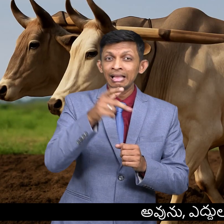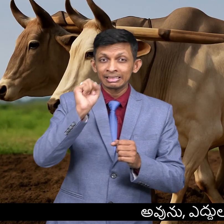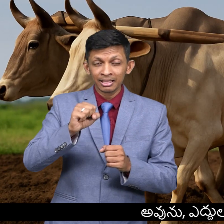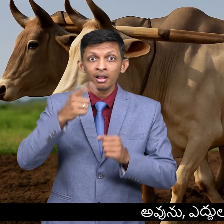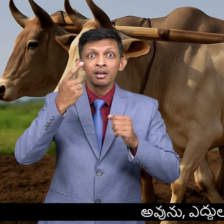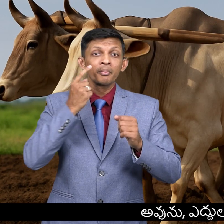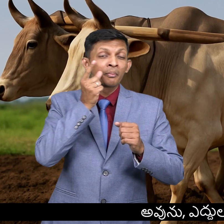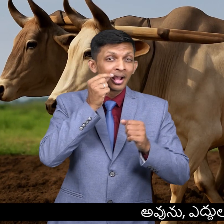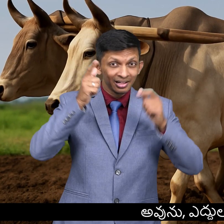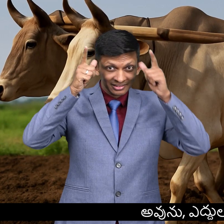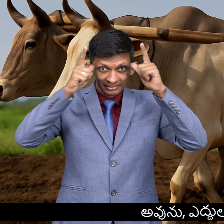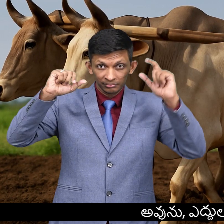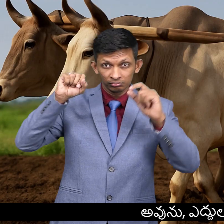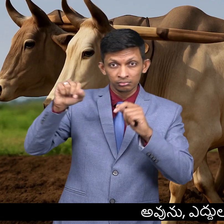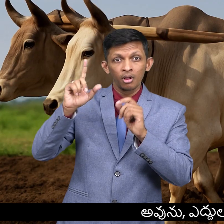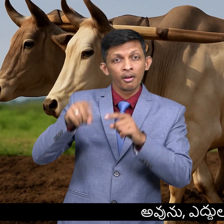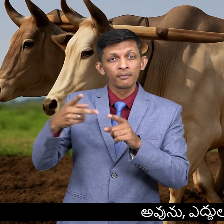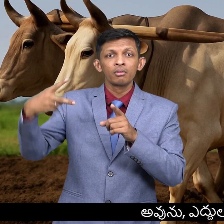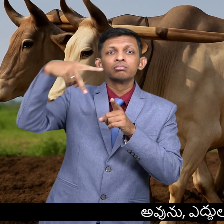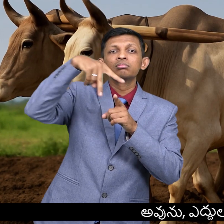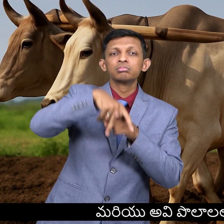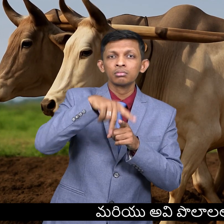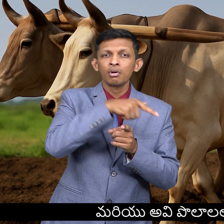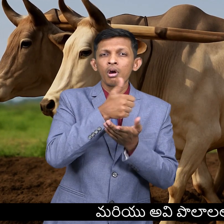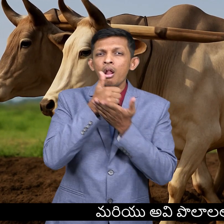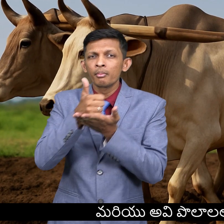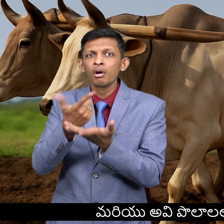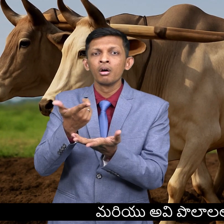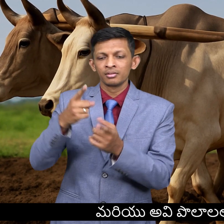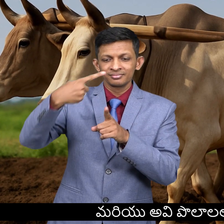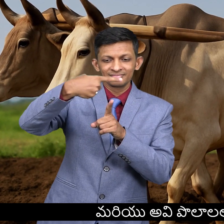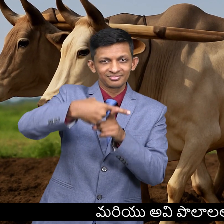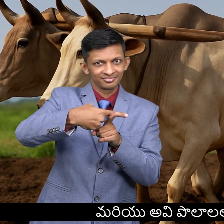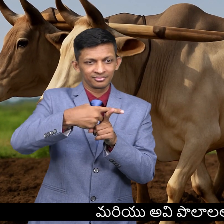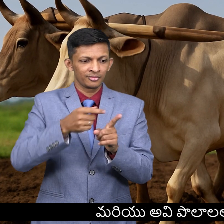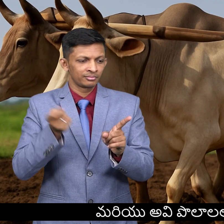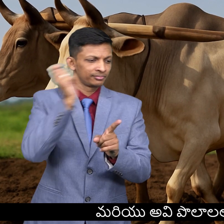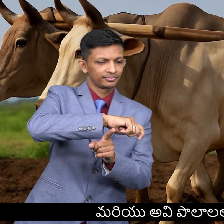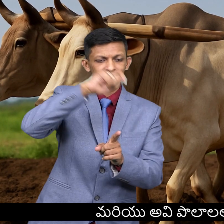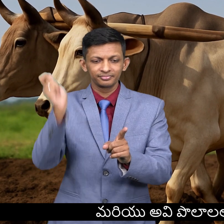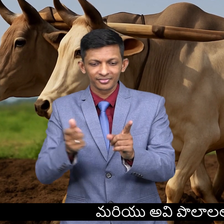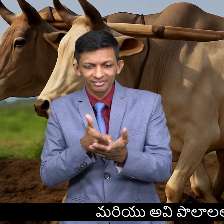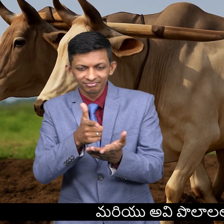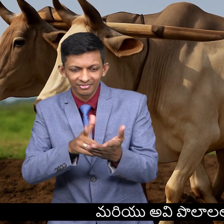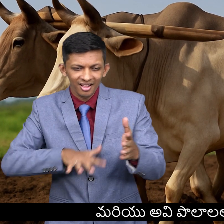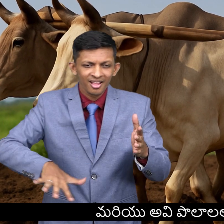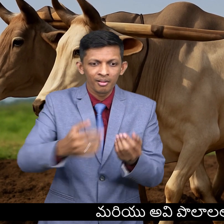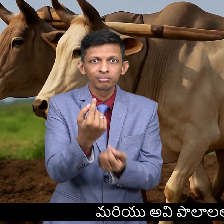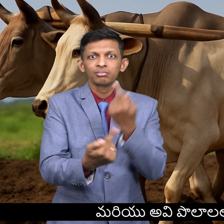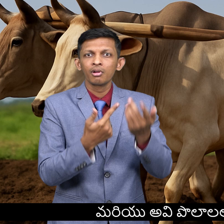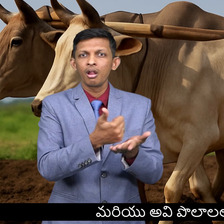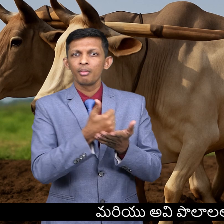అవును, ఎద్దులు భారీ బరువులను మోస్తాయి మరియు అవి పొలాలలో రైతులకు కూడా